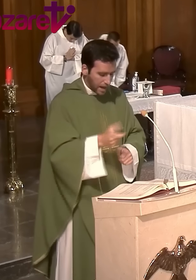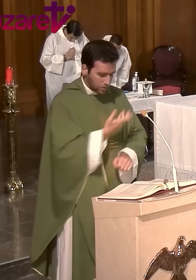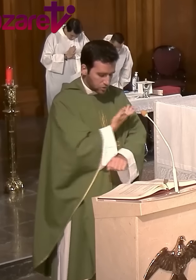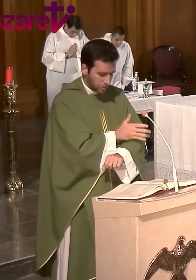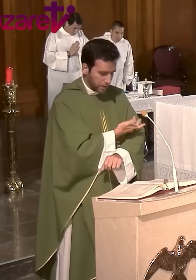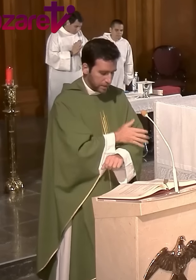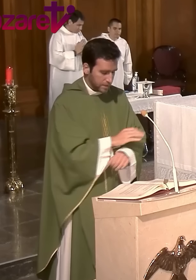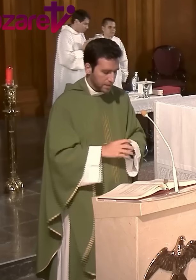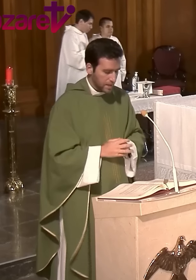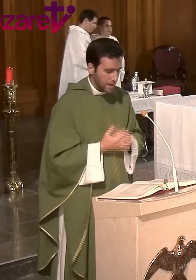los pobres.